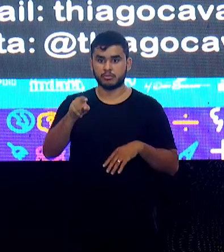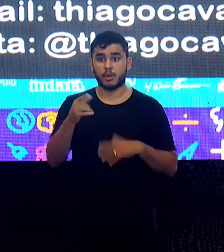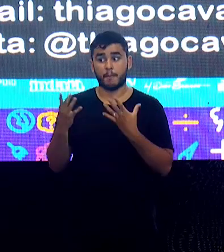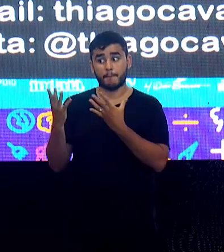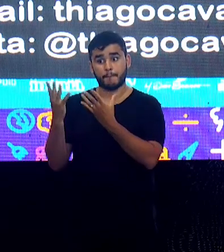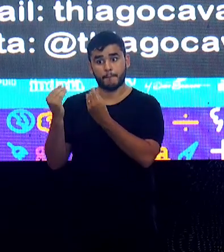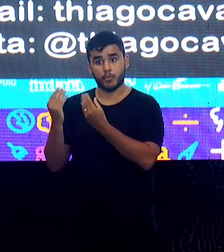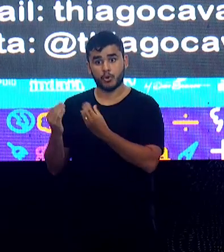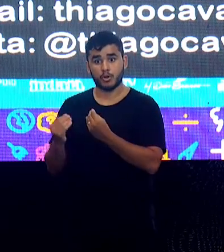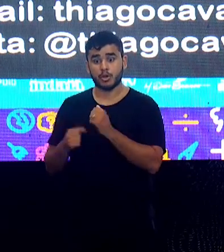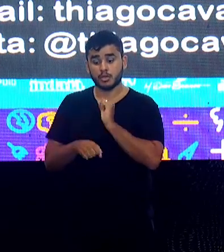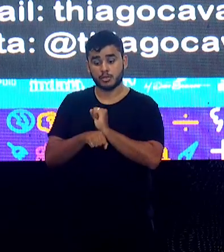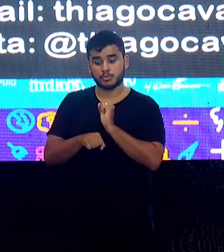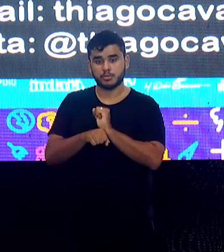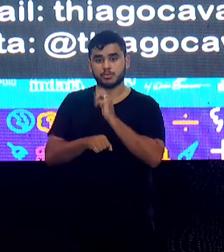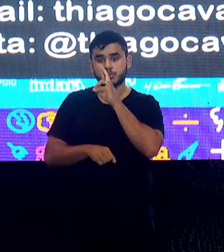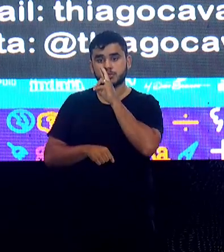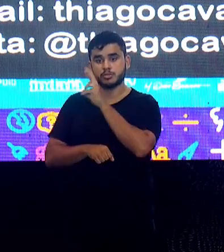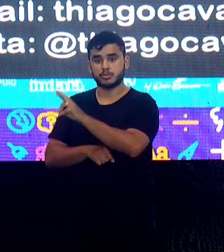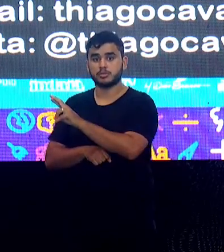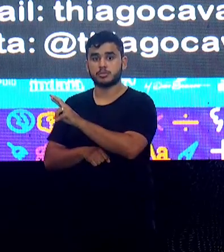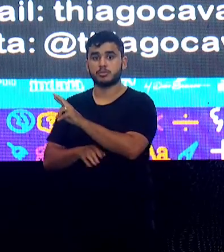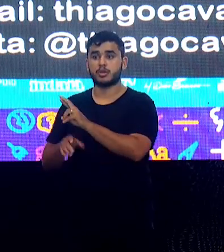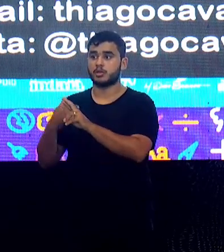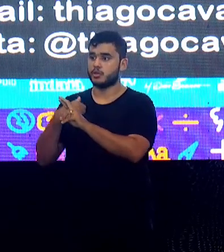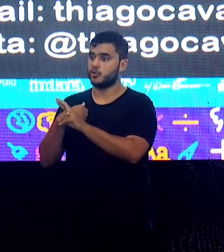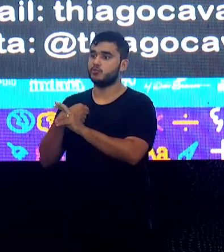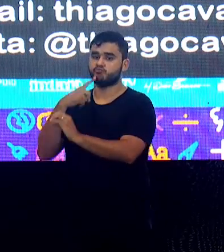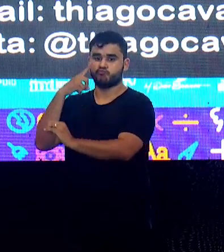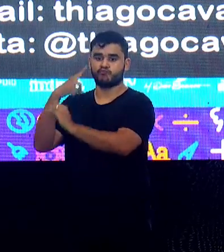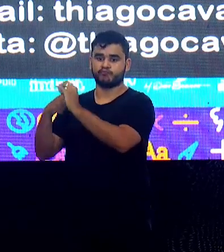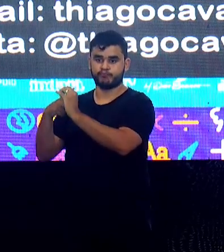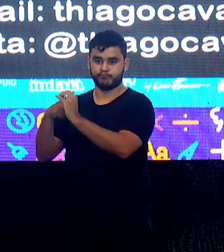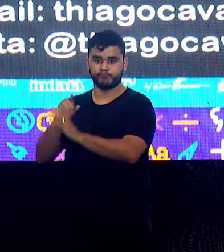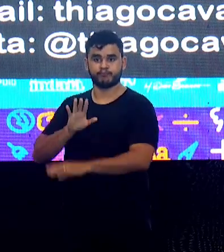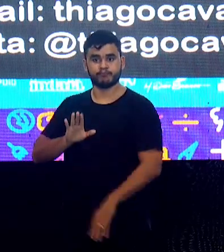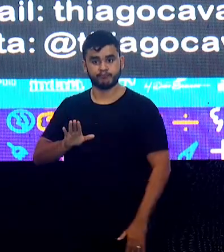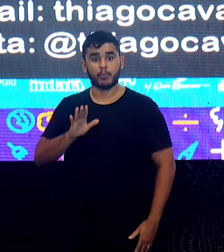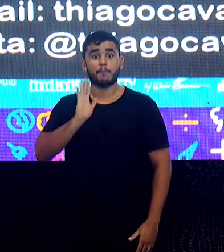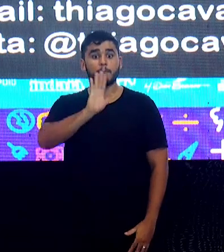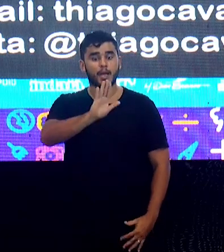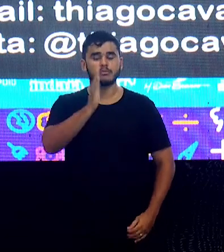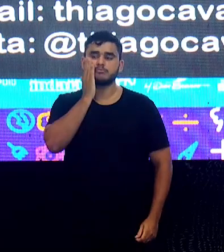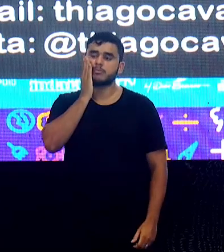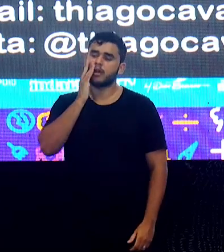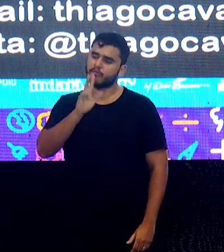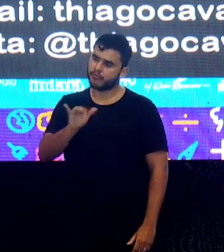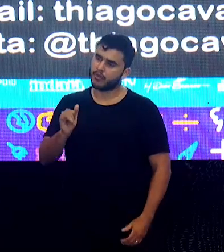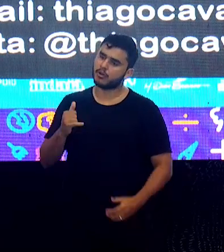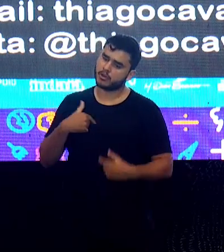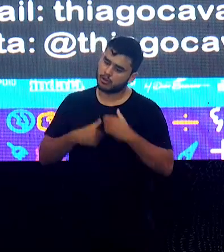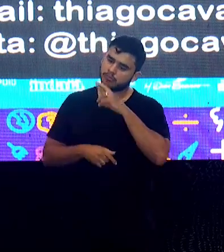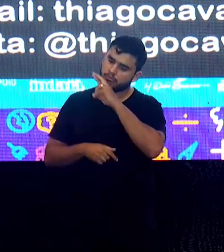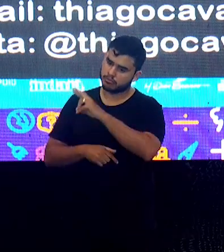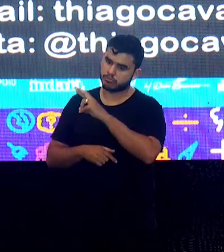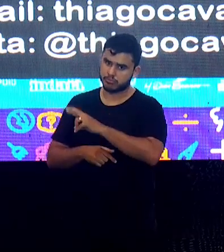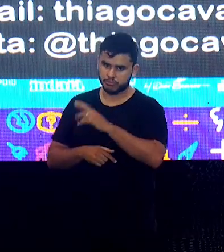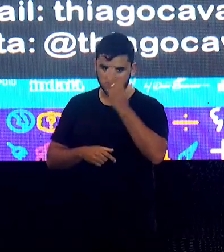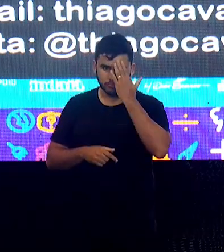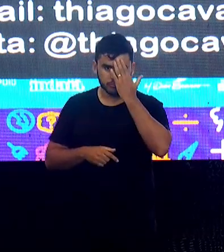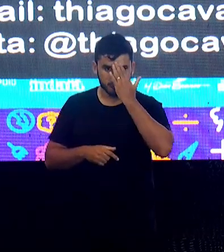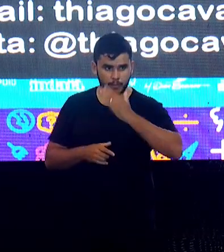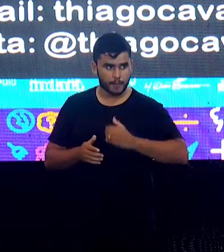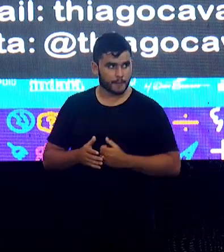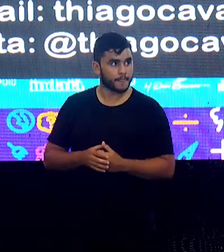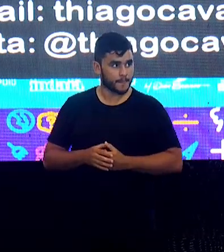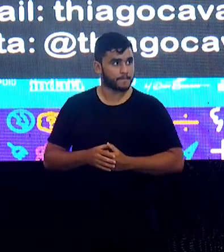insistente e não me der tempo de responder, vai ficar complicado. Mas use sempre o bom senso que a gente vai se aprumando, vai se ajeitando.